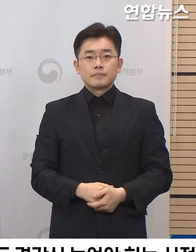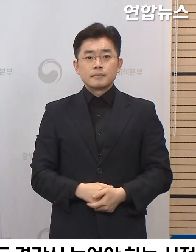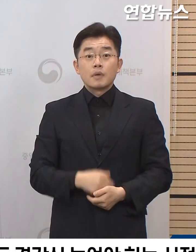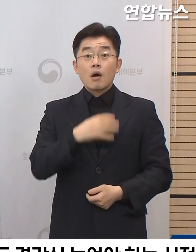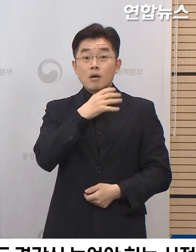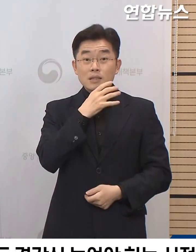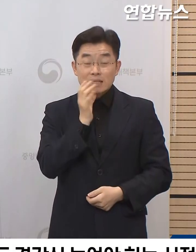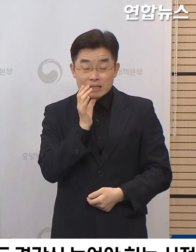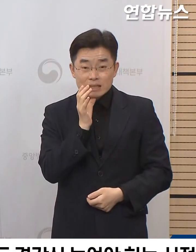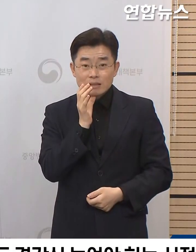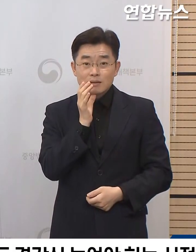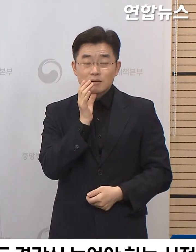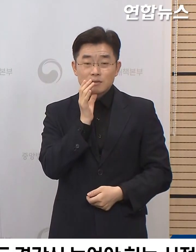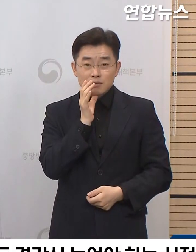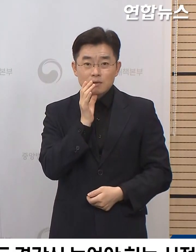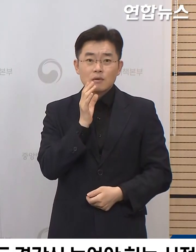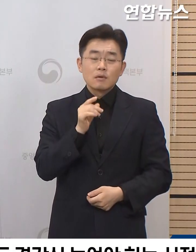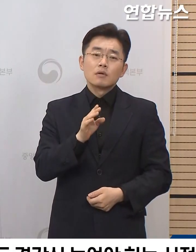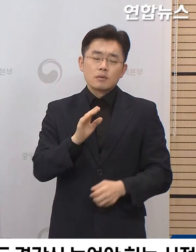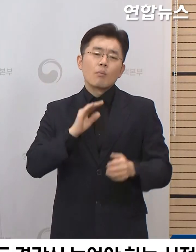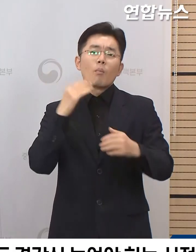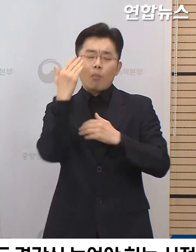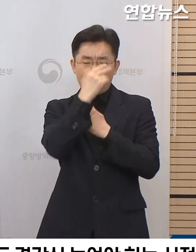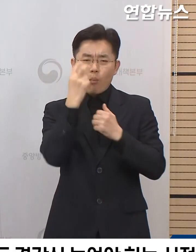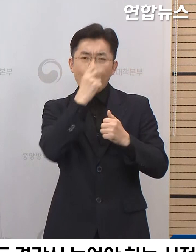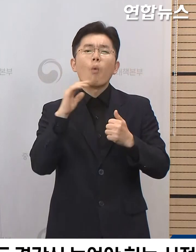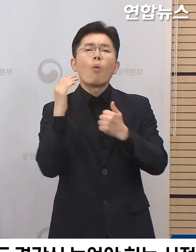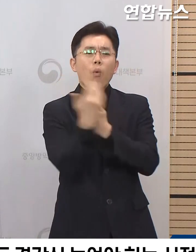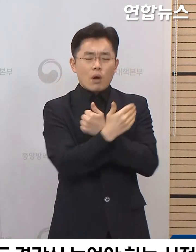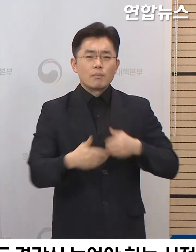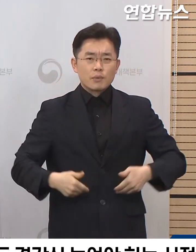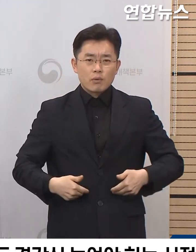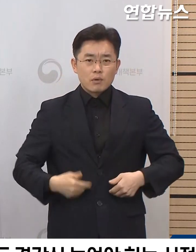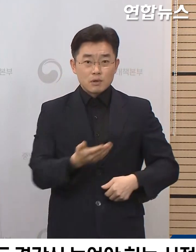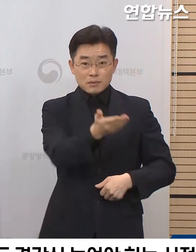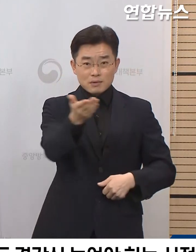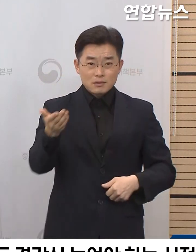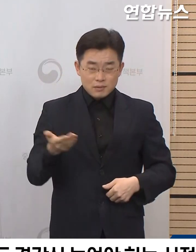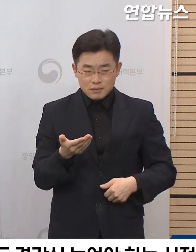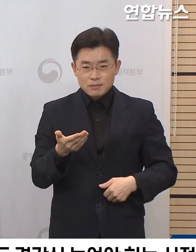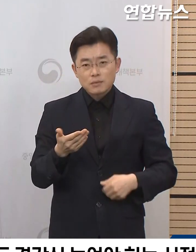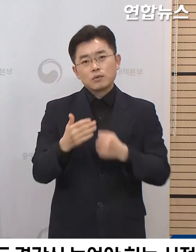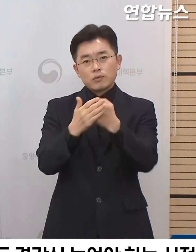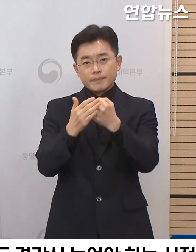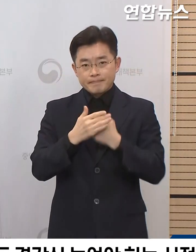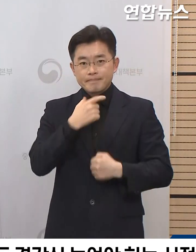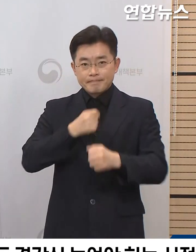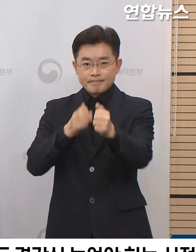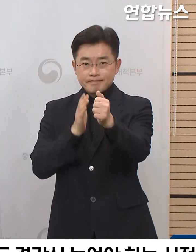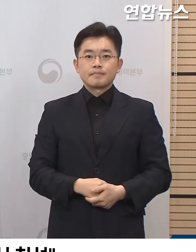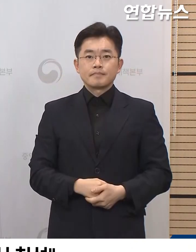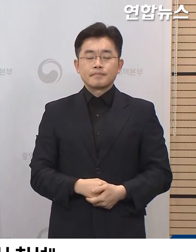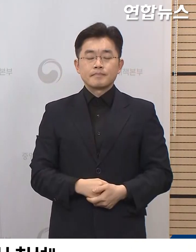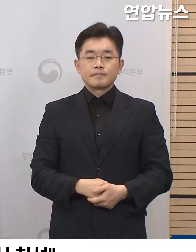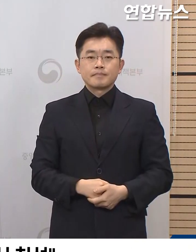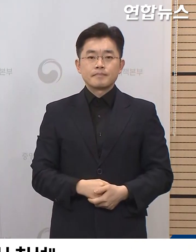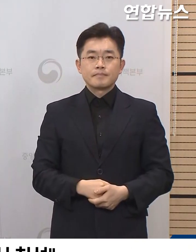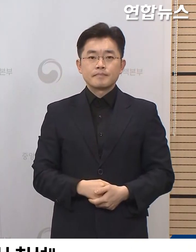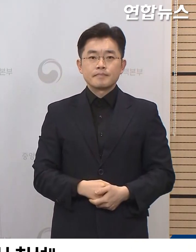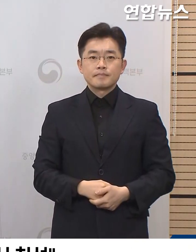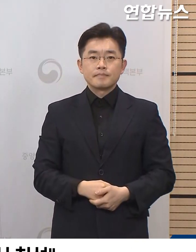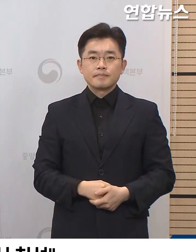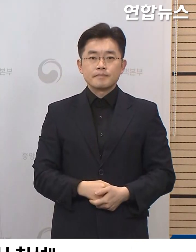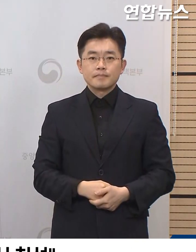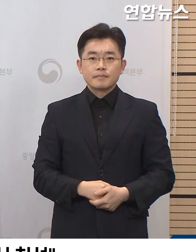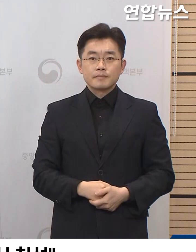어르신들 또 고위험군의 보호를 위해서 우리 모두가 경각심을 높여야 되는 시점입니다 현재